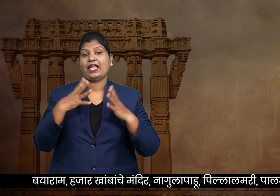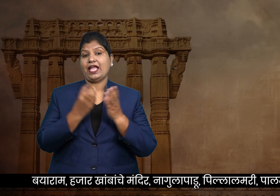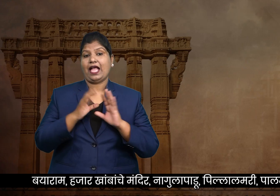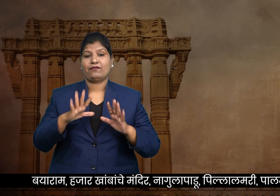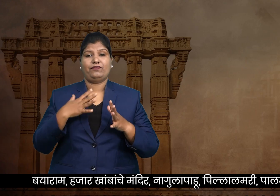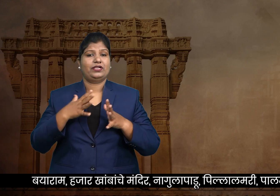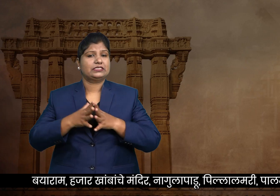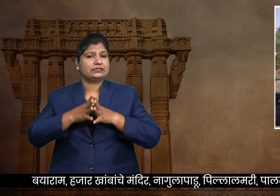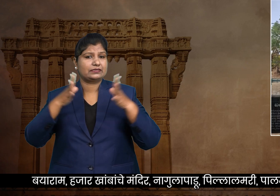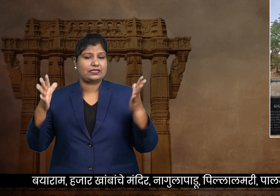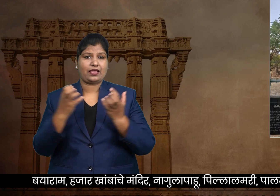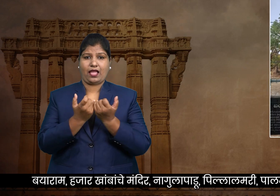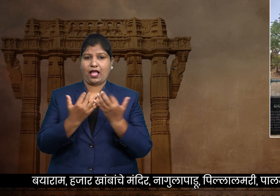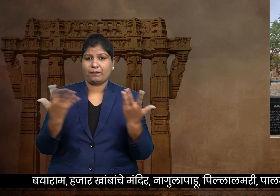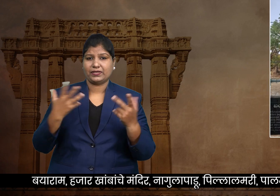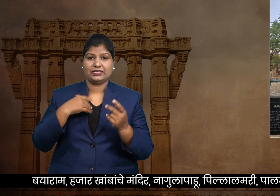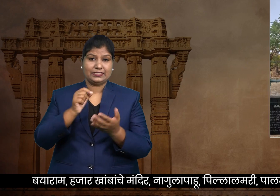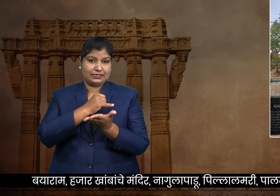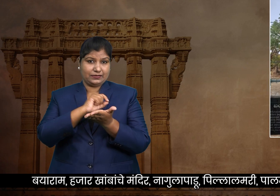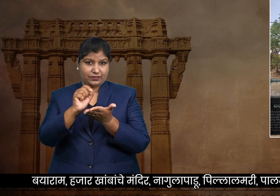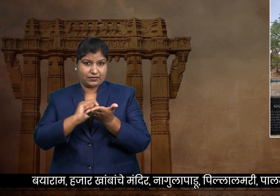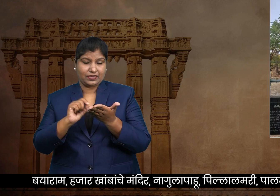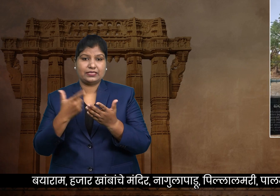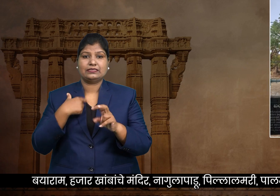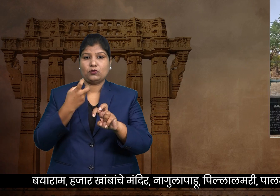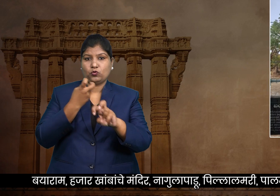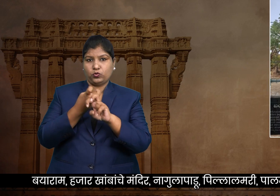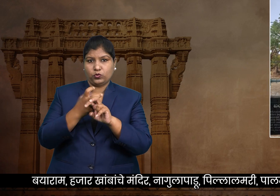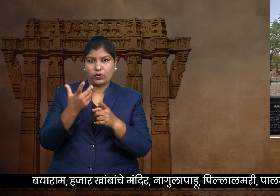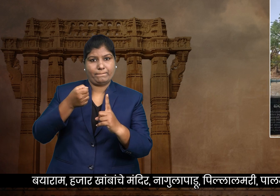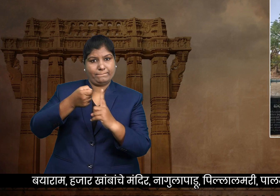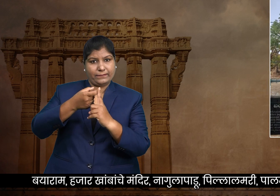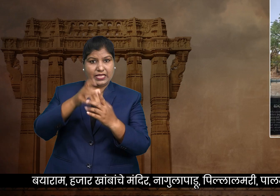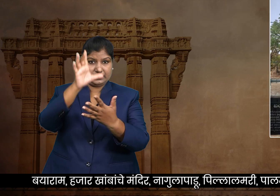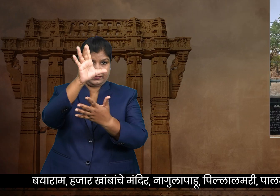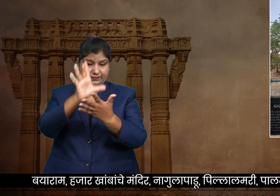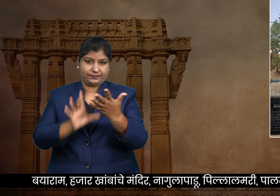बैराम हजार खांबांचे मंदिर नागुलापाडू,